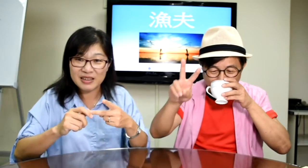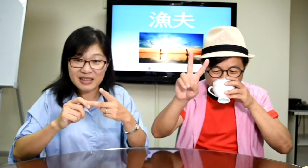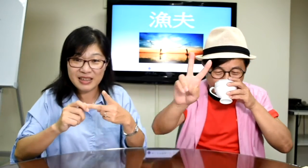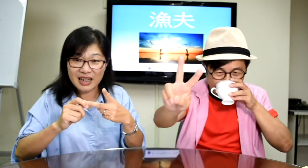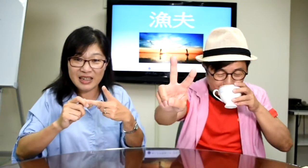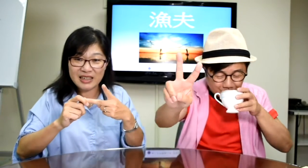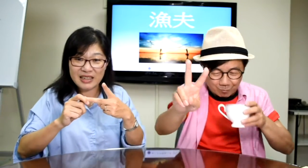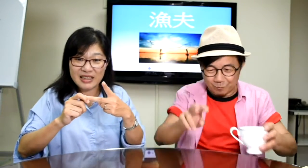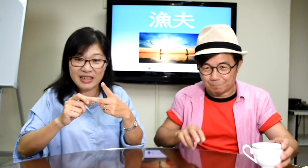第二题，